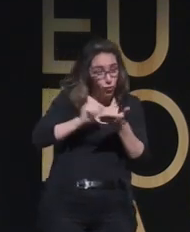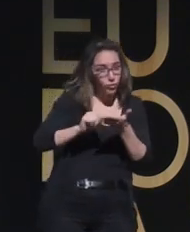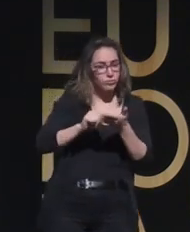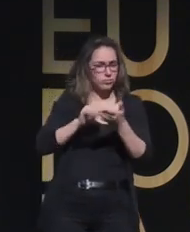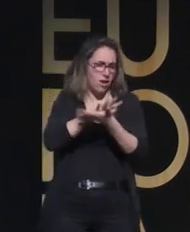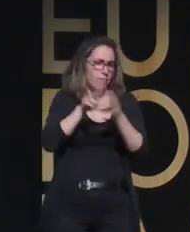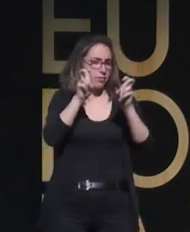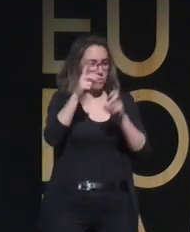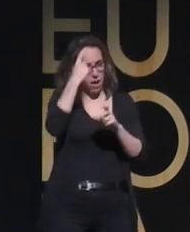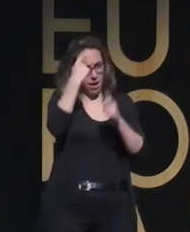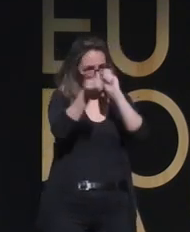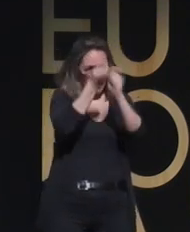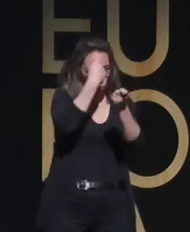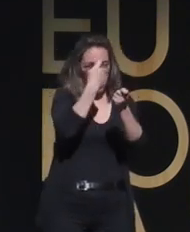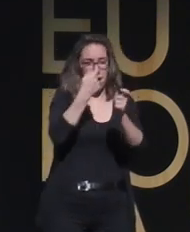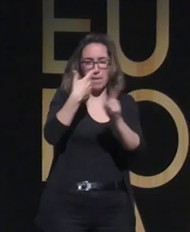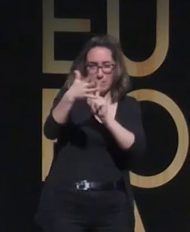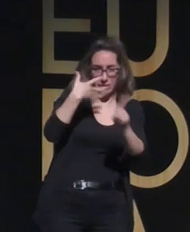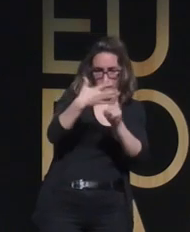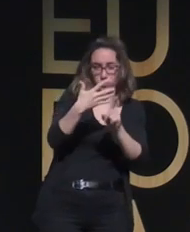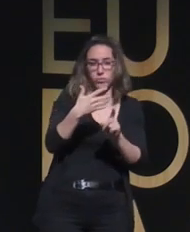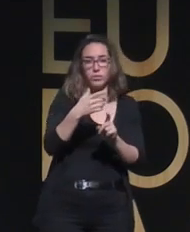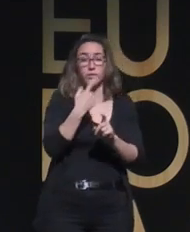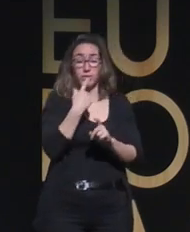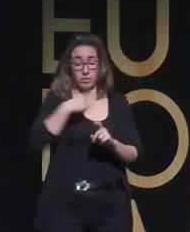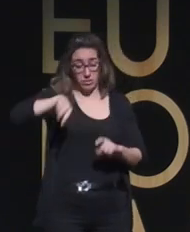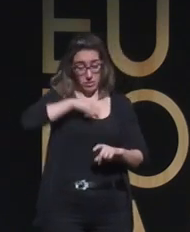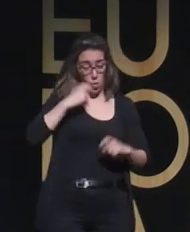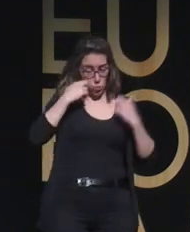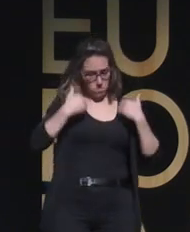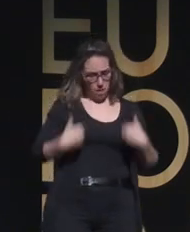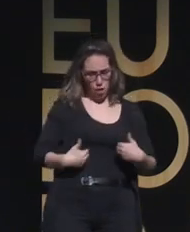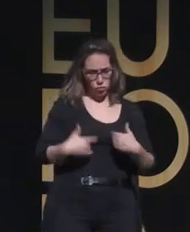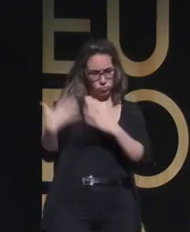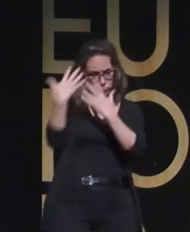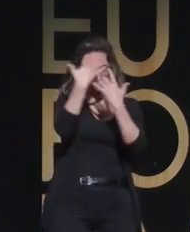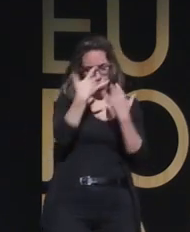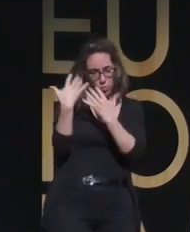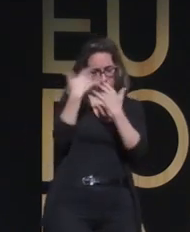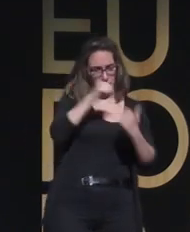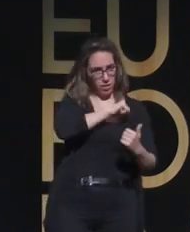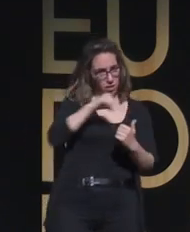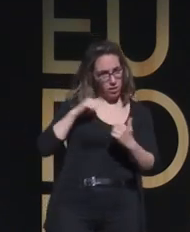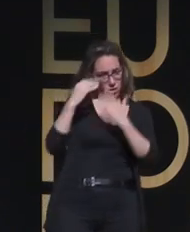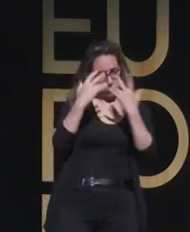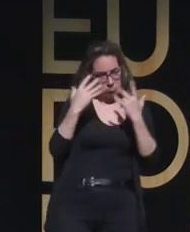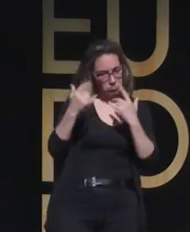y el maltrato, y él explica de que somos expertos, el ser humano, de autoconvencernos que lo que estamos sintiendo no está